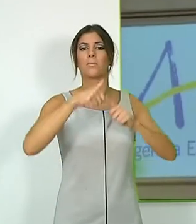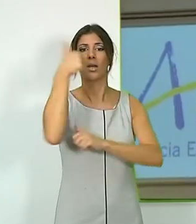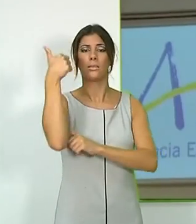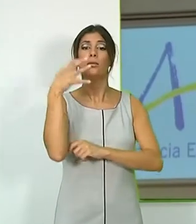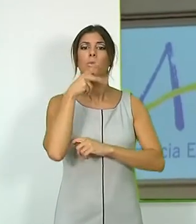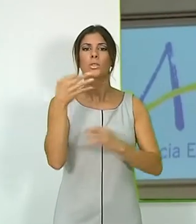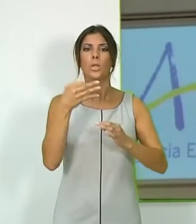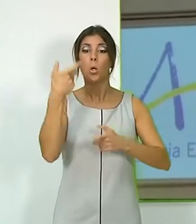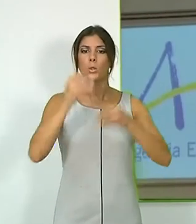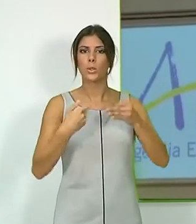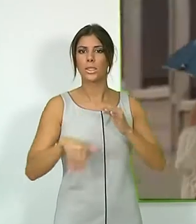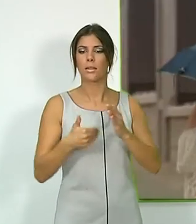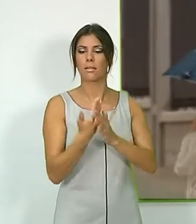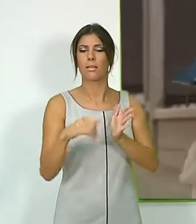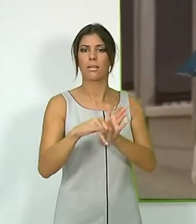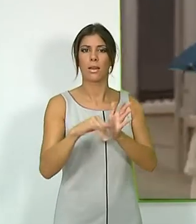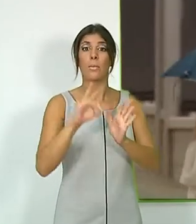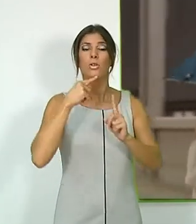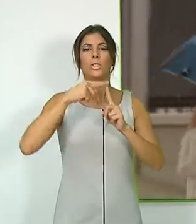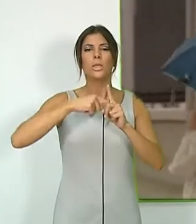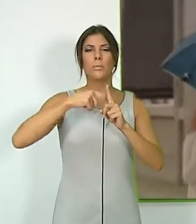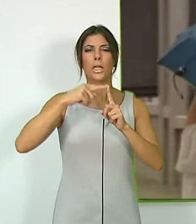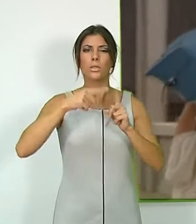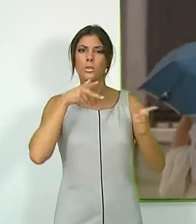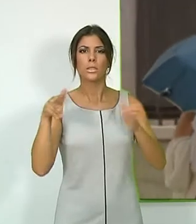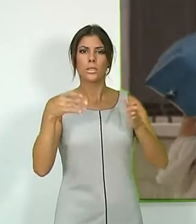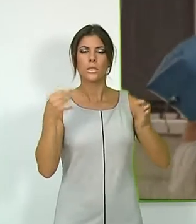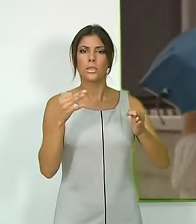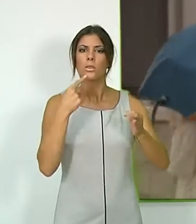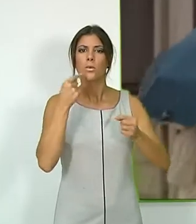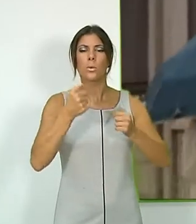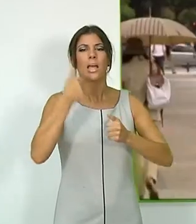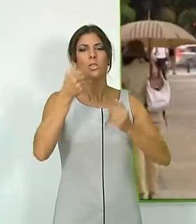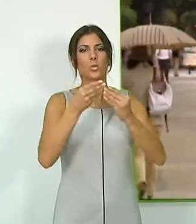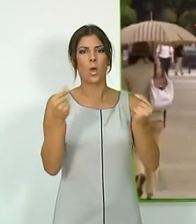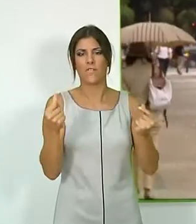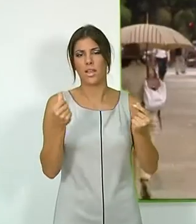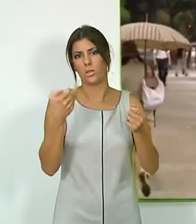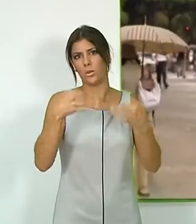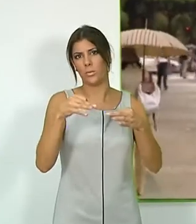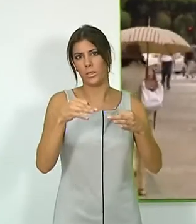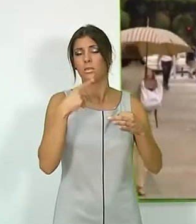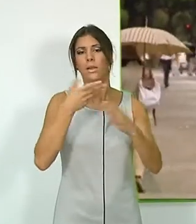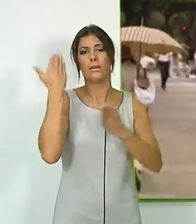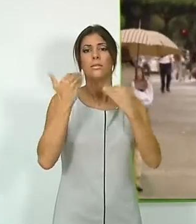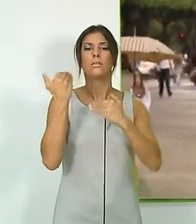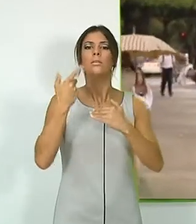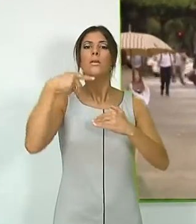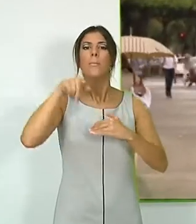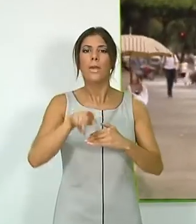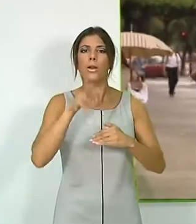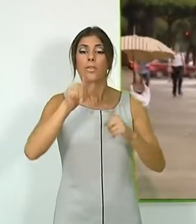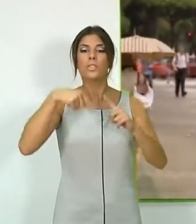típico de otoño llegará en un par de días. Eso sí, las temperaturas en esta estación serán ligeramente más suaves de lo normal y lo